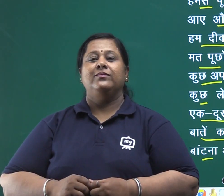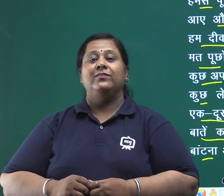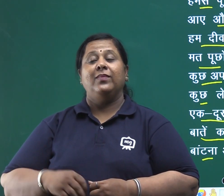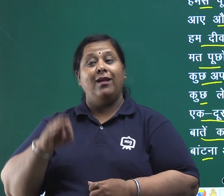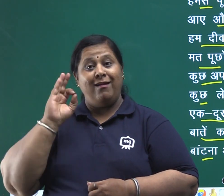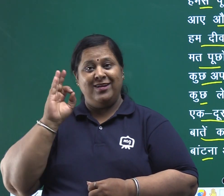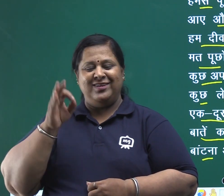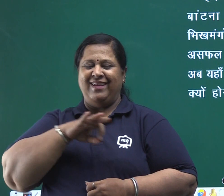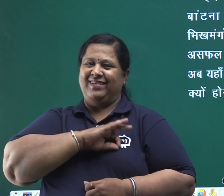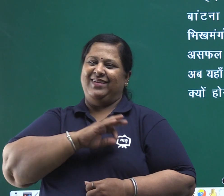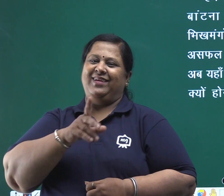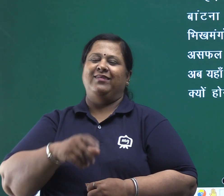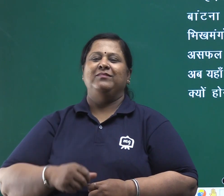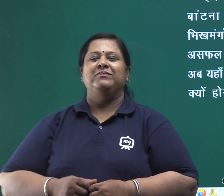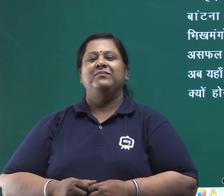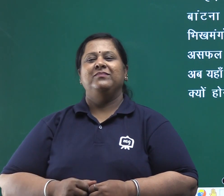अच्छा लगता है।